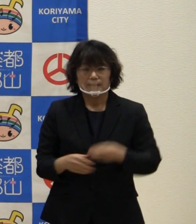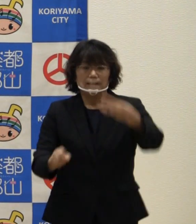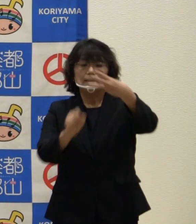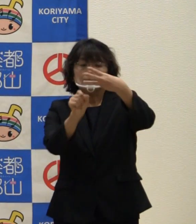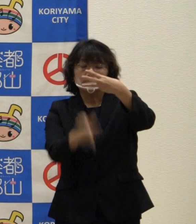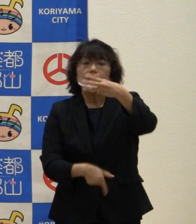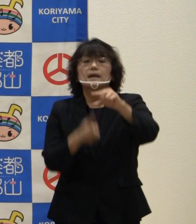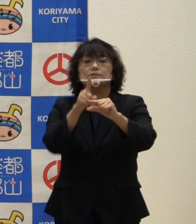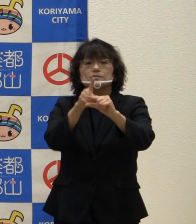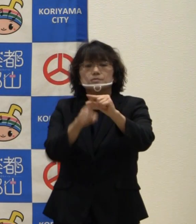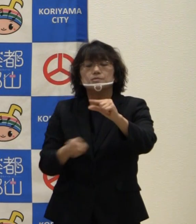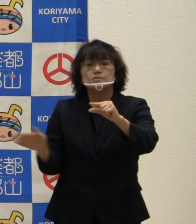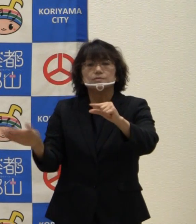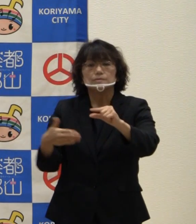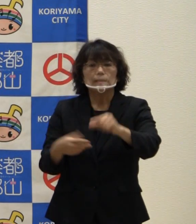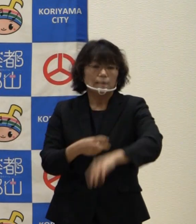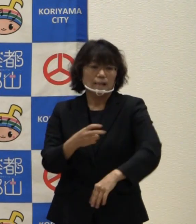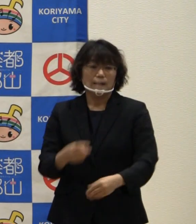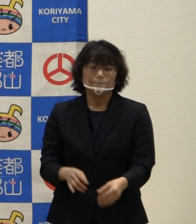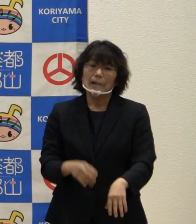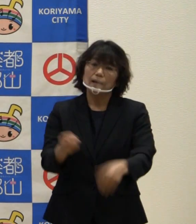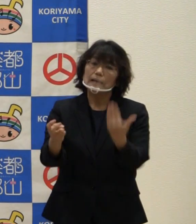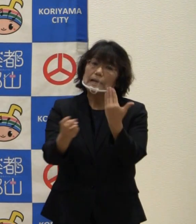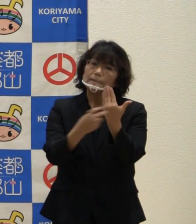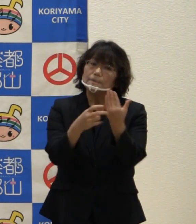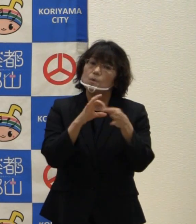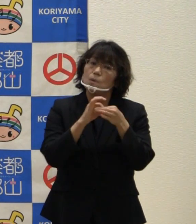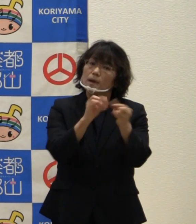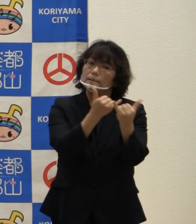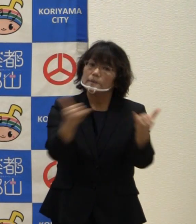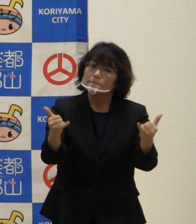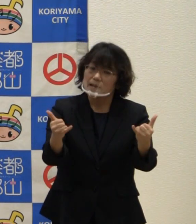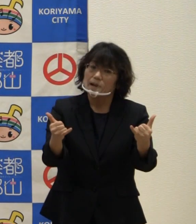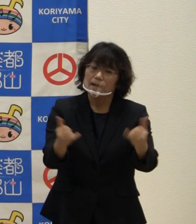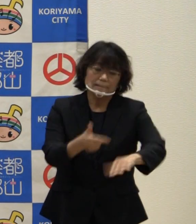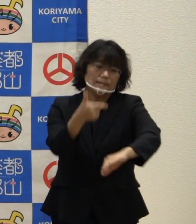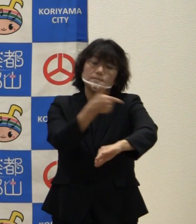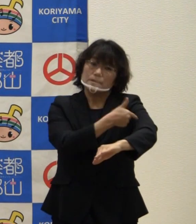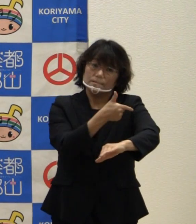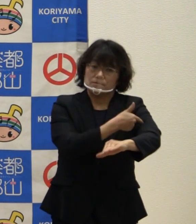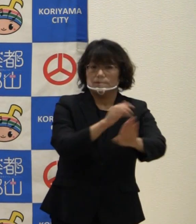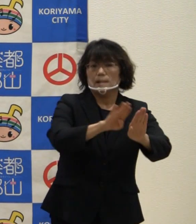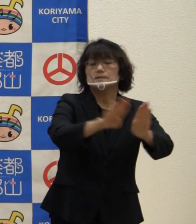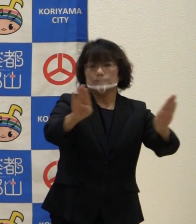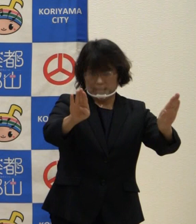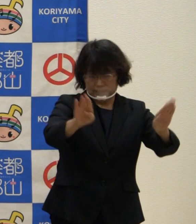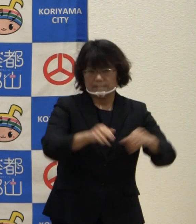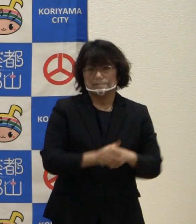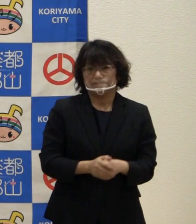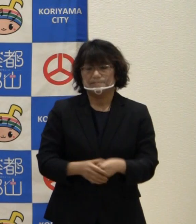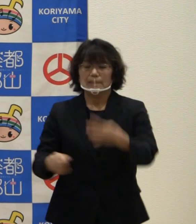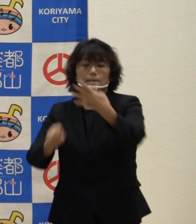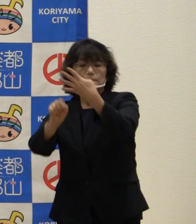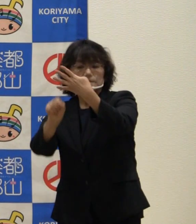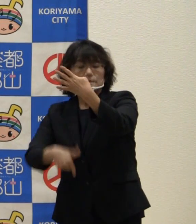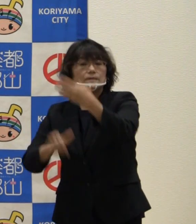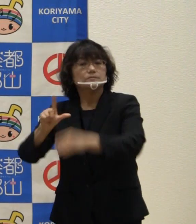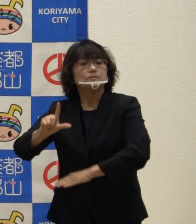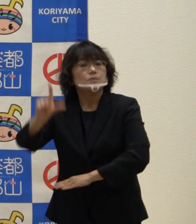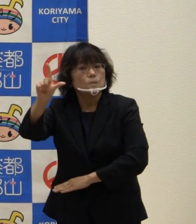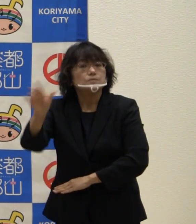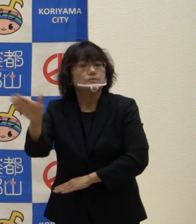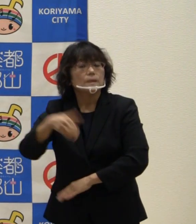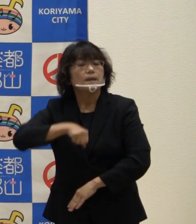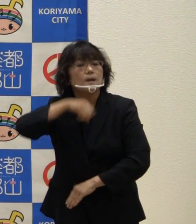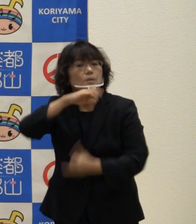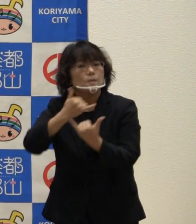月中旬から医療従事者の方々に対して接種をしそれから4月上旬から高